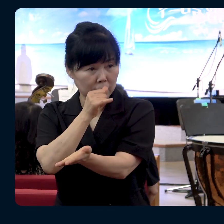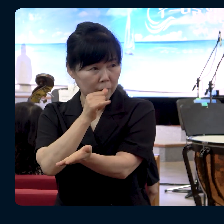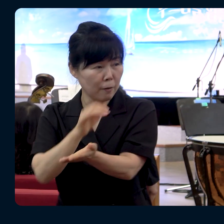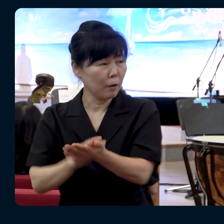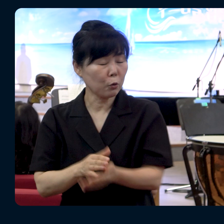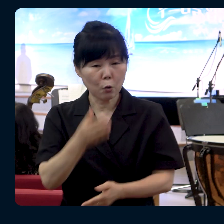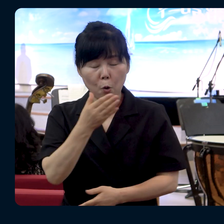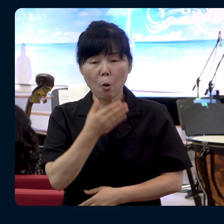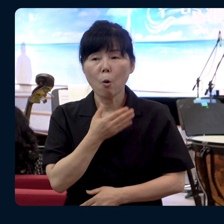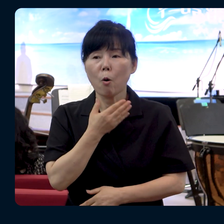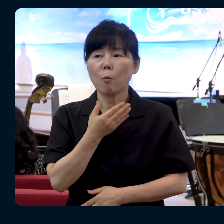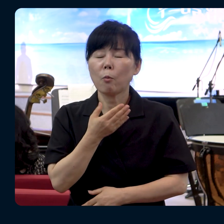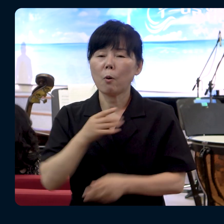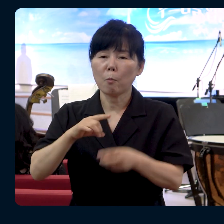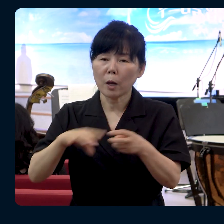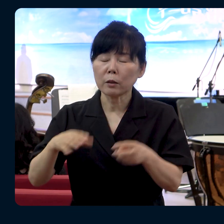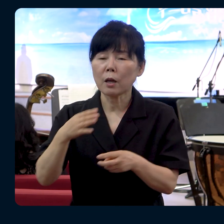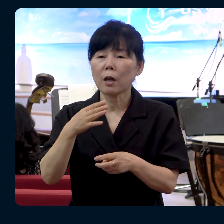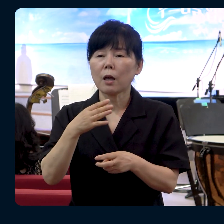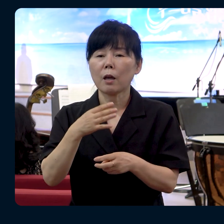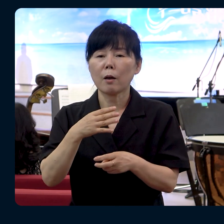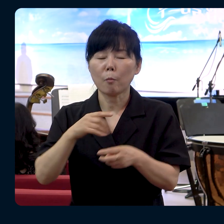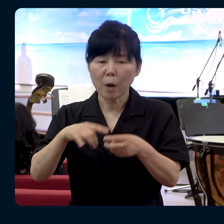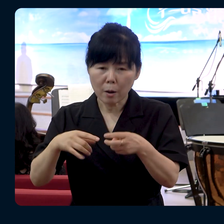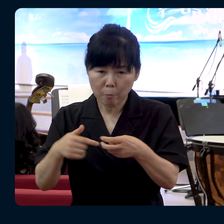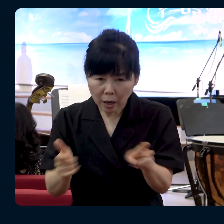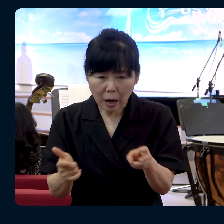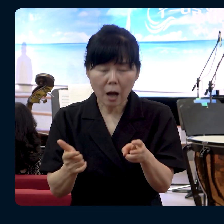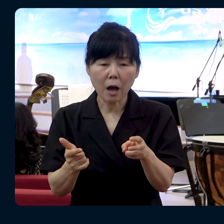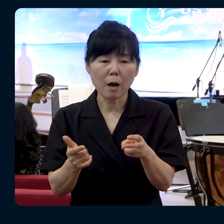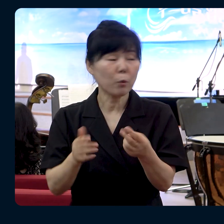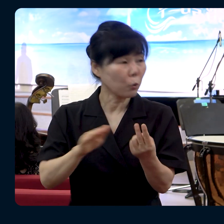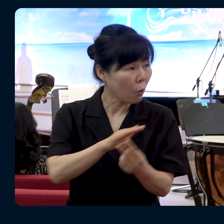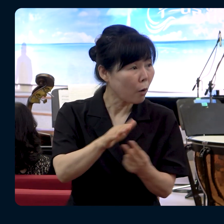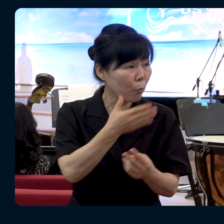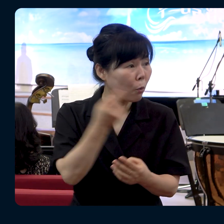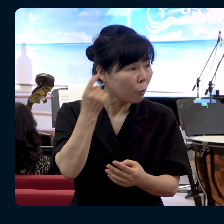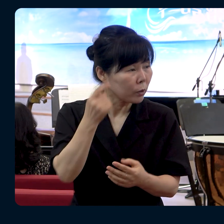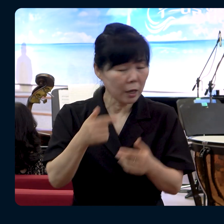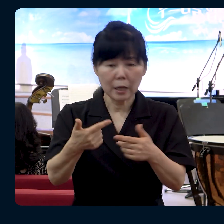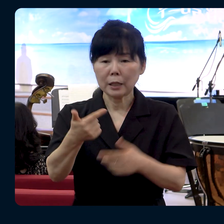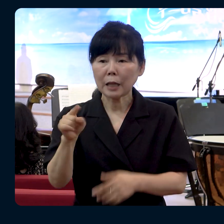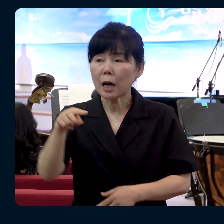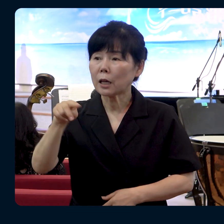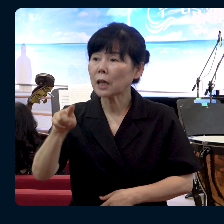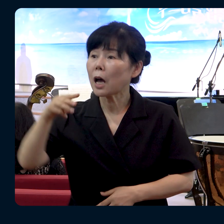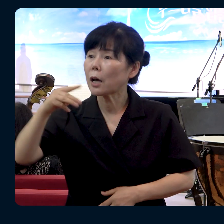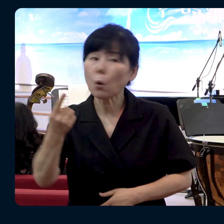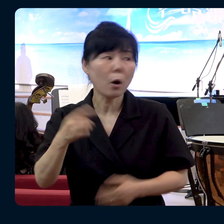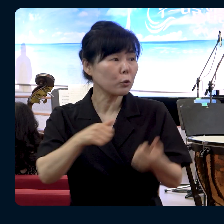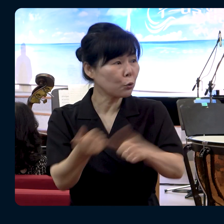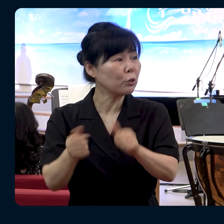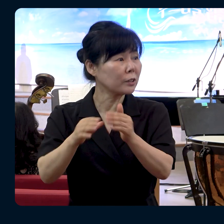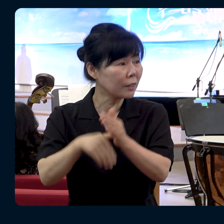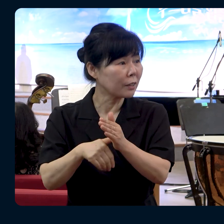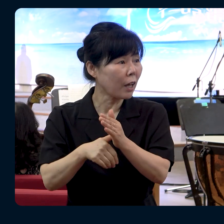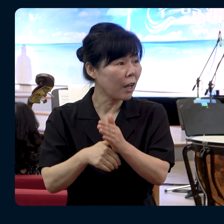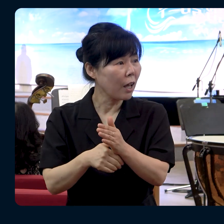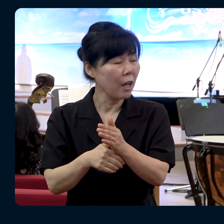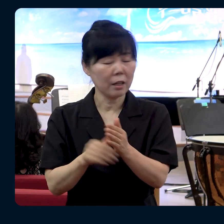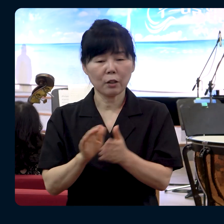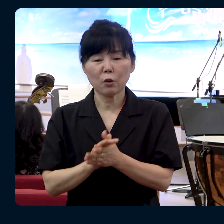복음서에 보면 예수님이 나사로가 죽었을 때 그 나사로의 무덤 앞에 오셔서 우는 장면을 여러분들도 잘